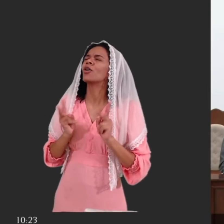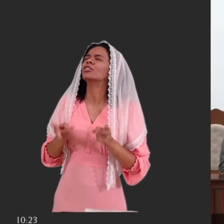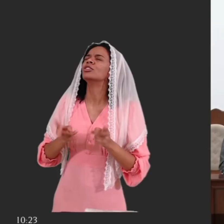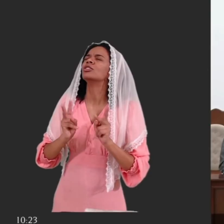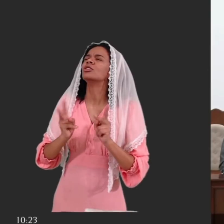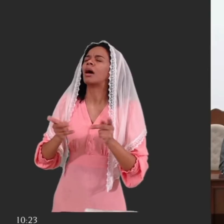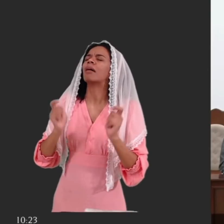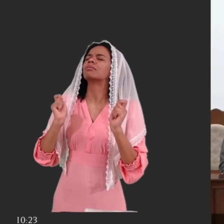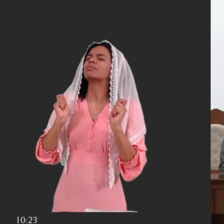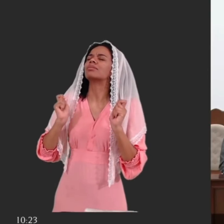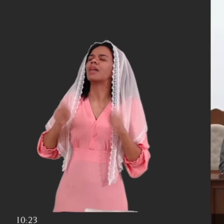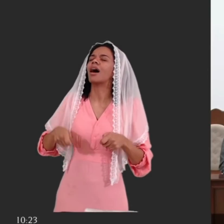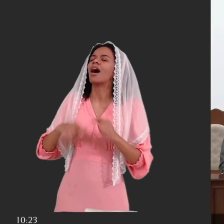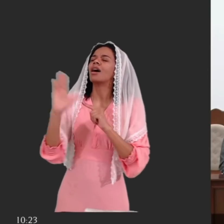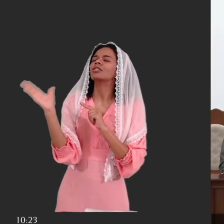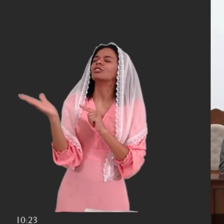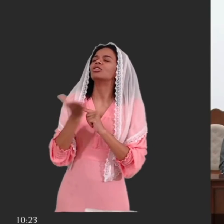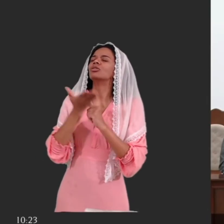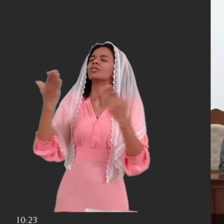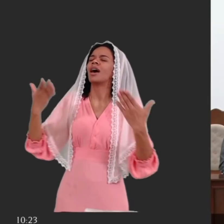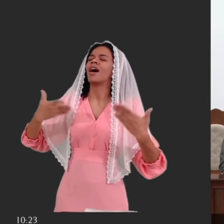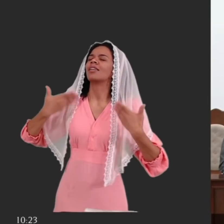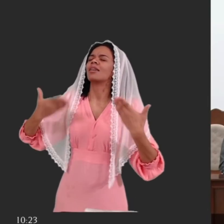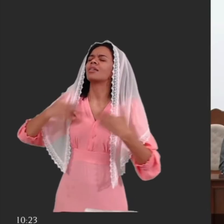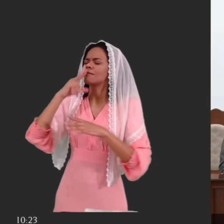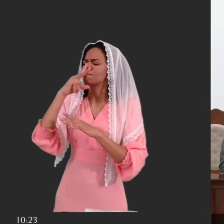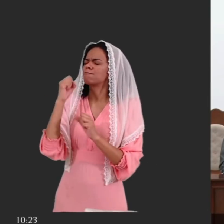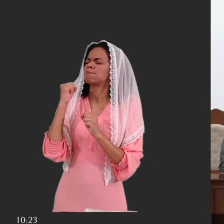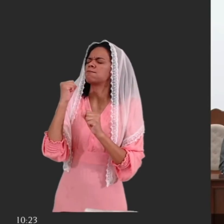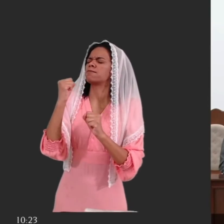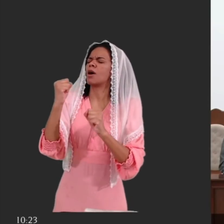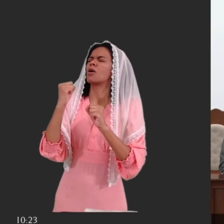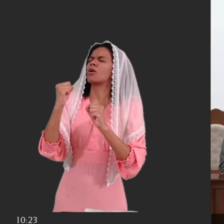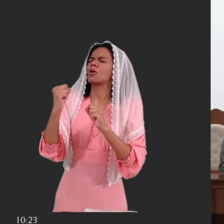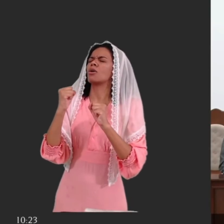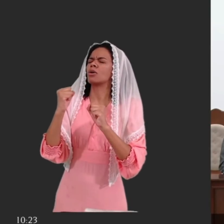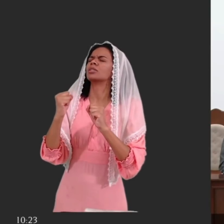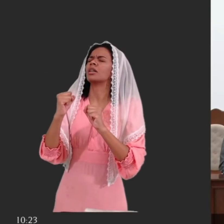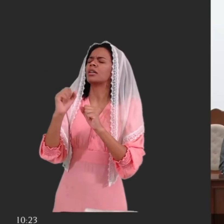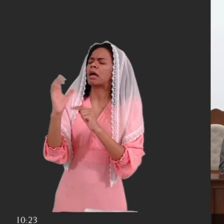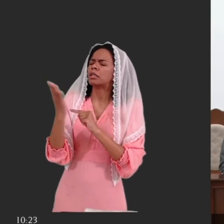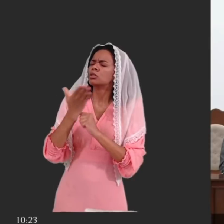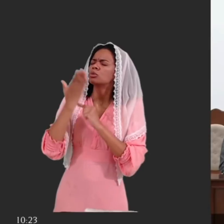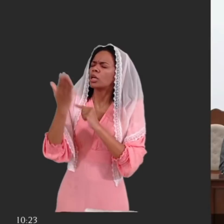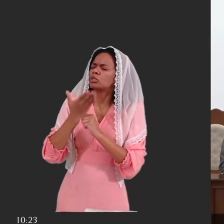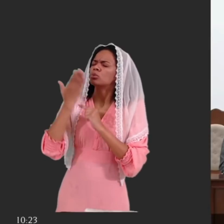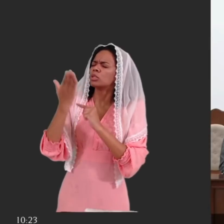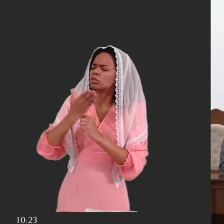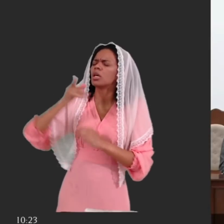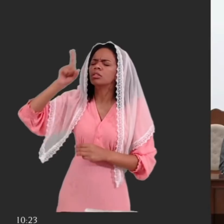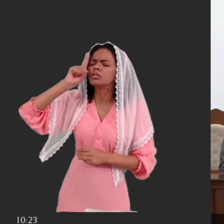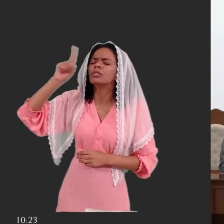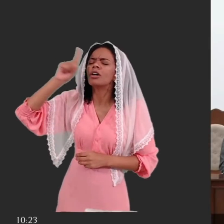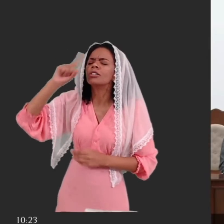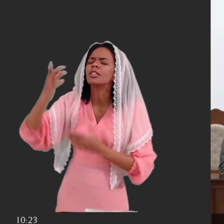Mas, Senhor, visita-nos, alegra-nos, fortalece-nos e prepara para todos os dias se